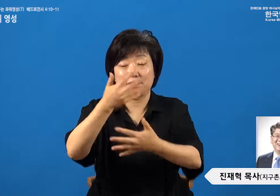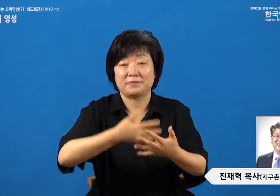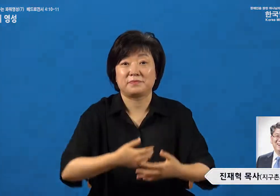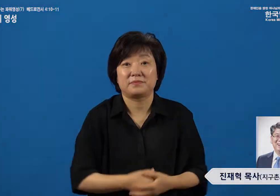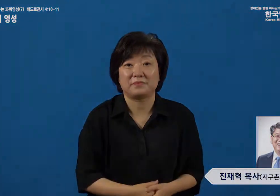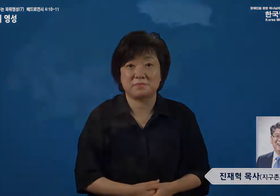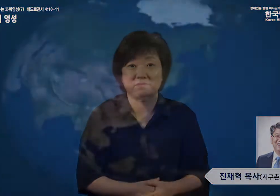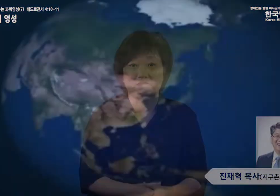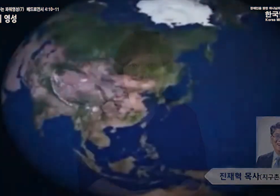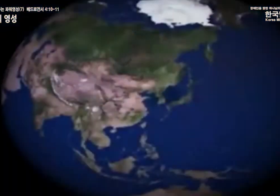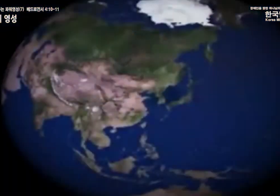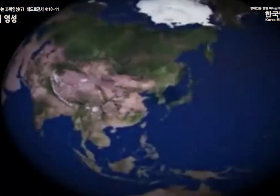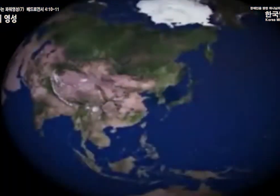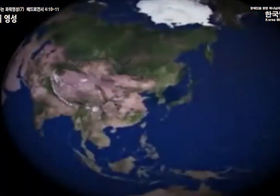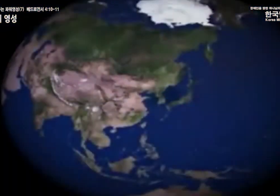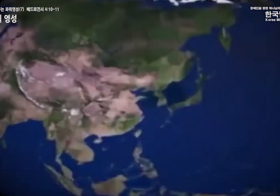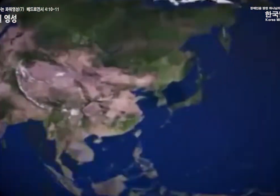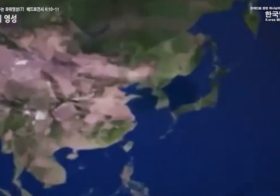보시겠습니까?